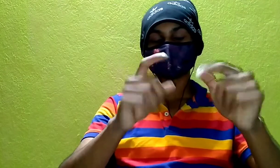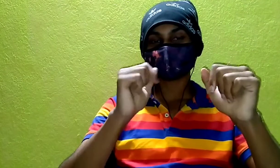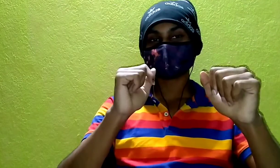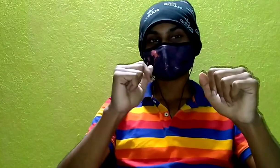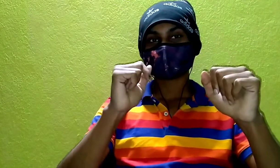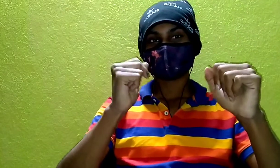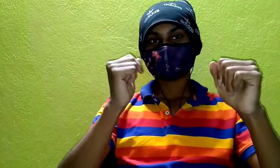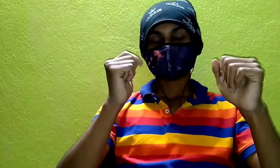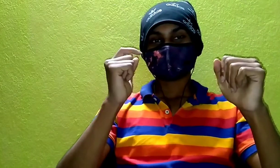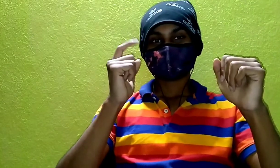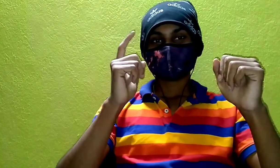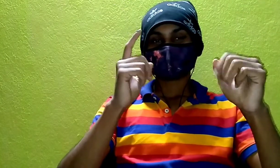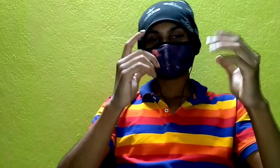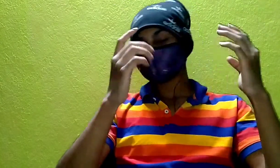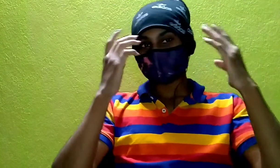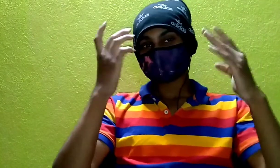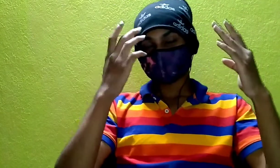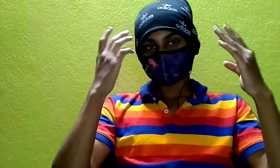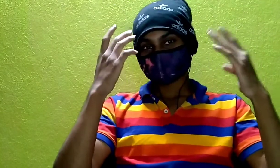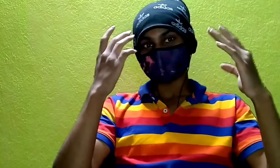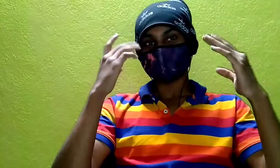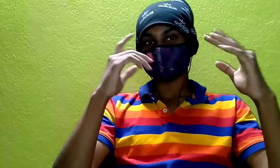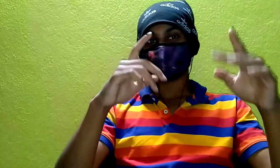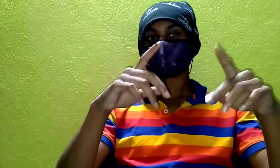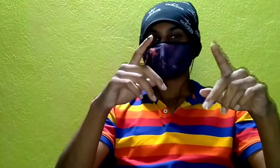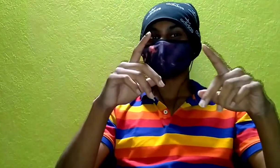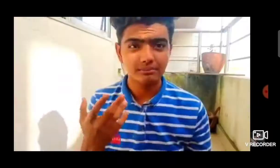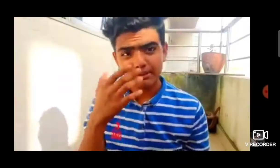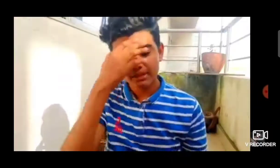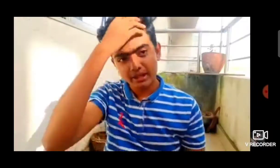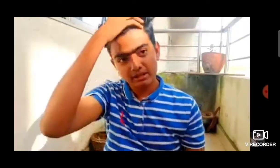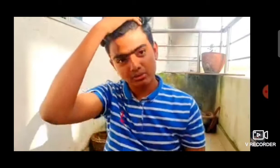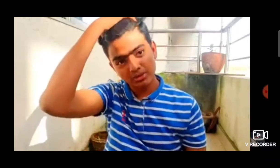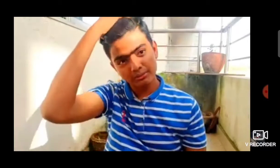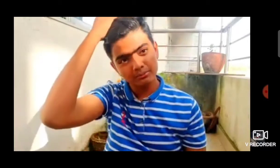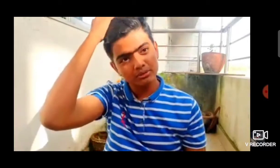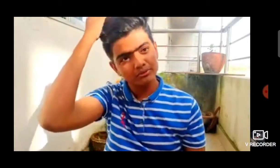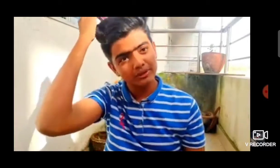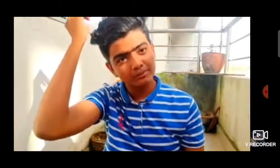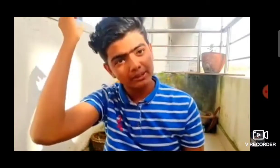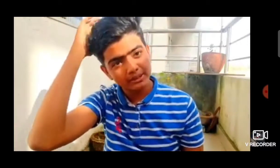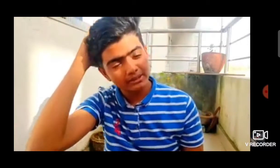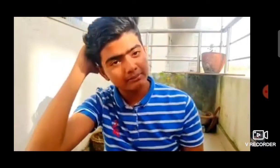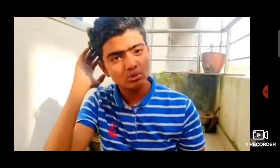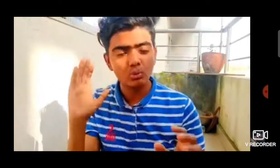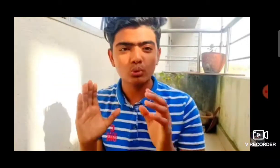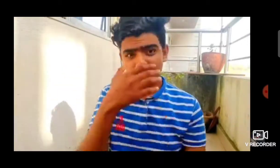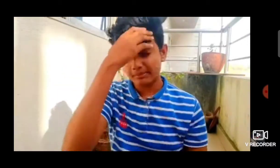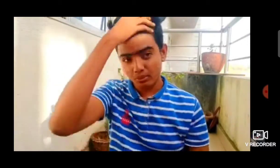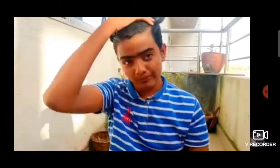कहने का या कि तुम अपने बालों को बालों व सहलाना पहुंच कर देंगे पर यार उससे भी आपको इस सड़क पर मीडिया पर छोड़कर आप